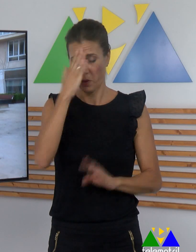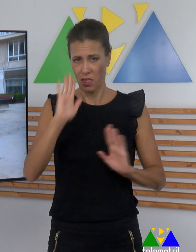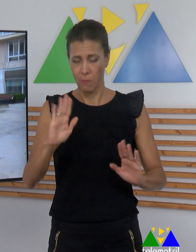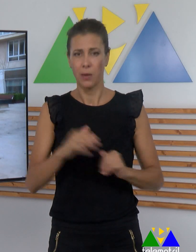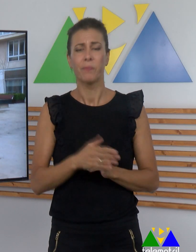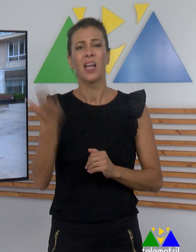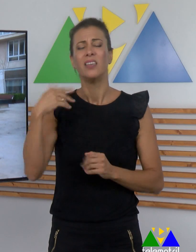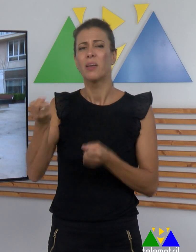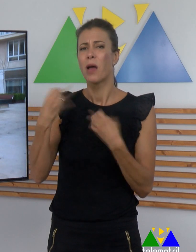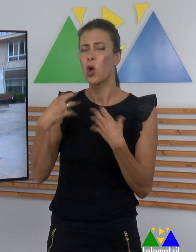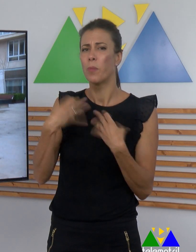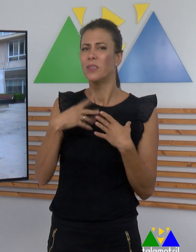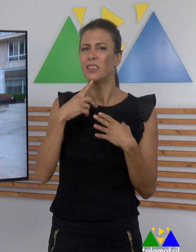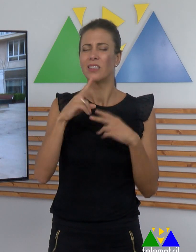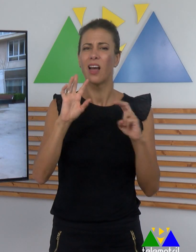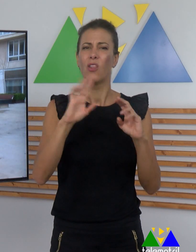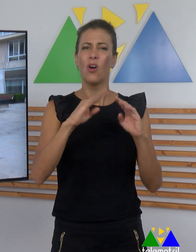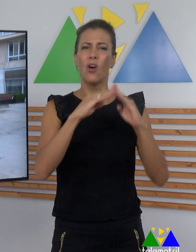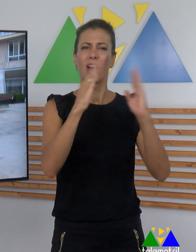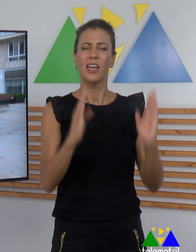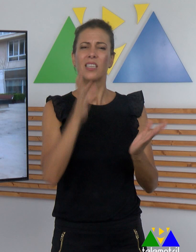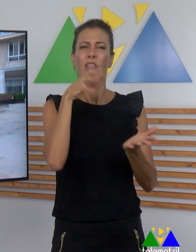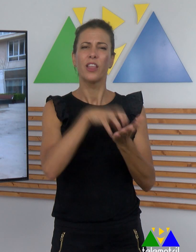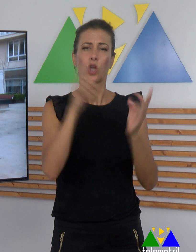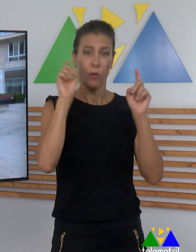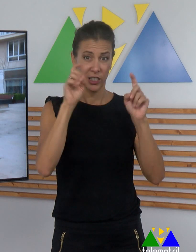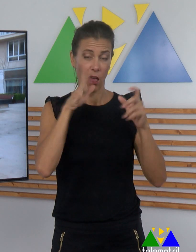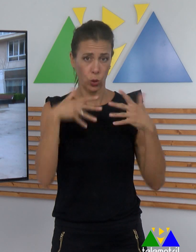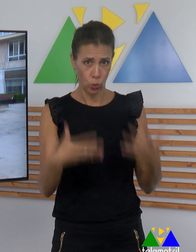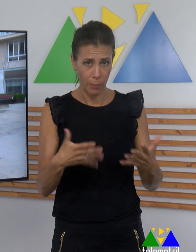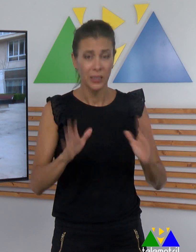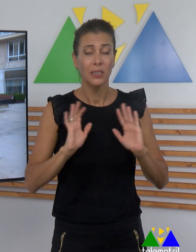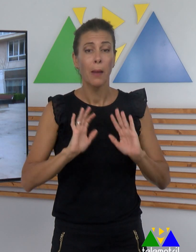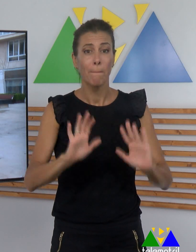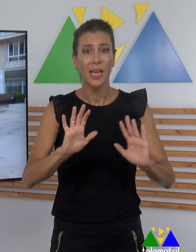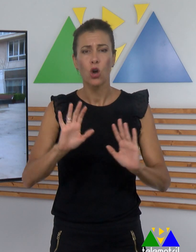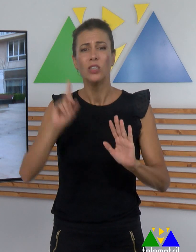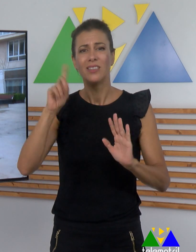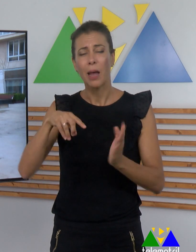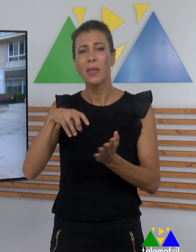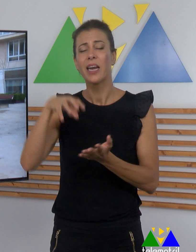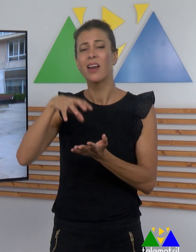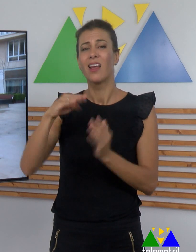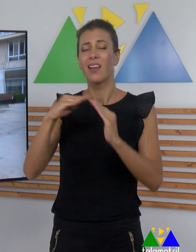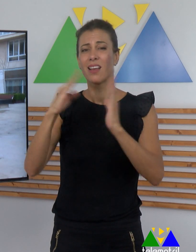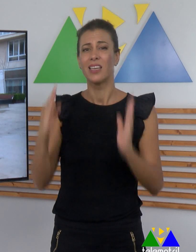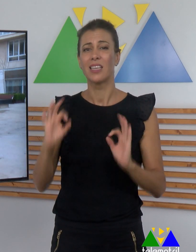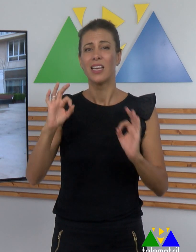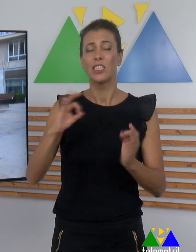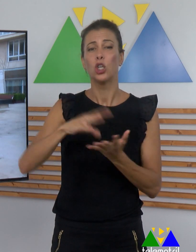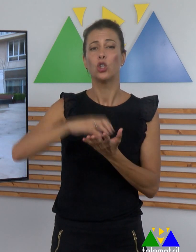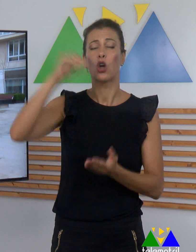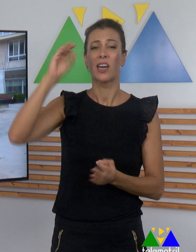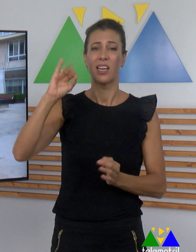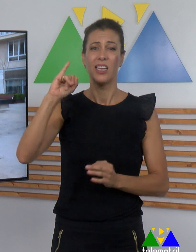has comentado sobre la casa del centro de profesorado actualmente, pero la de Torre Isabel la tenemos también. Son la dos casas que